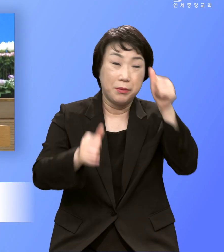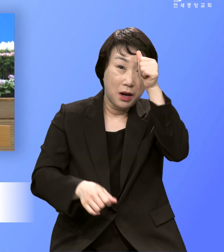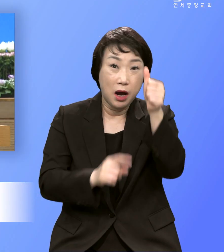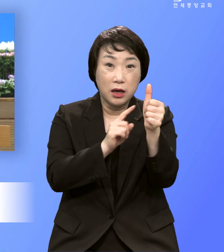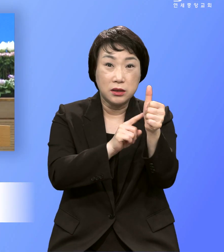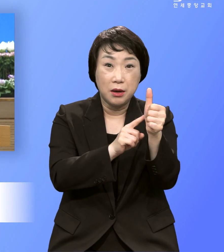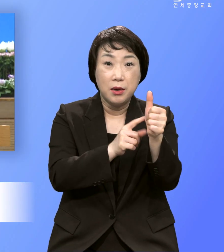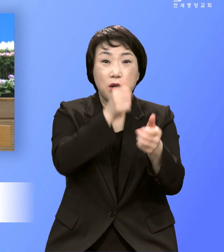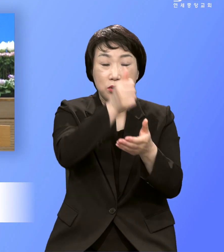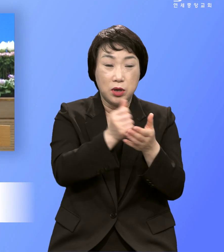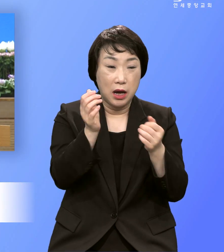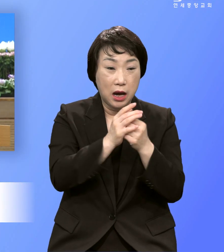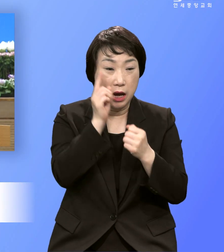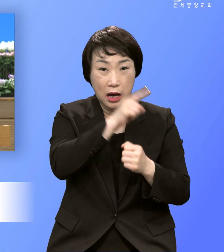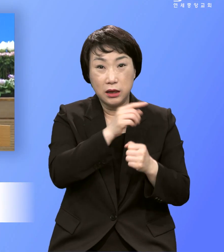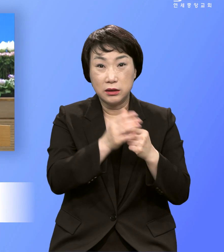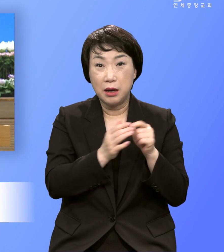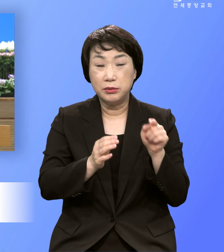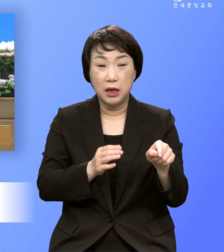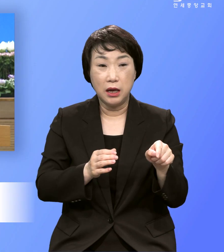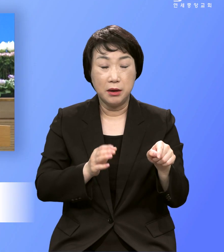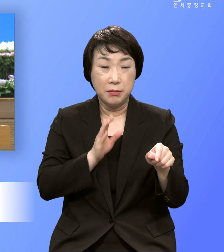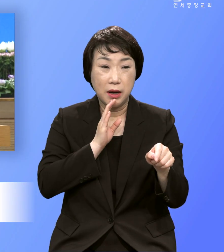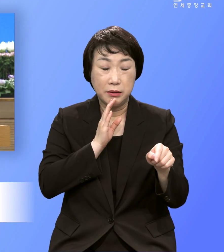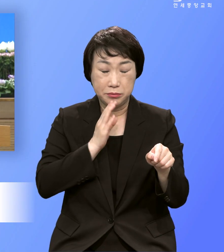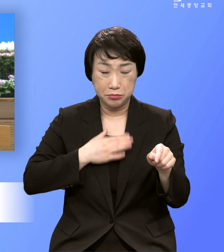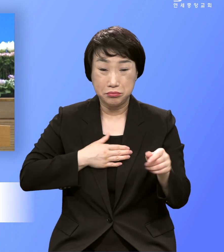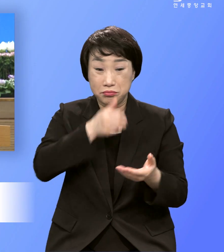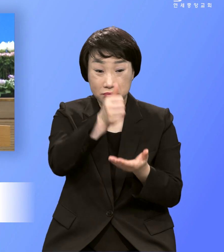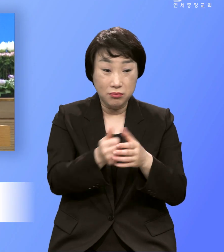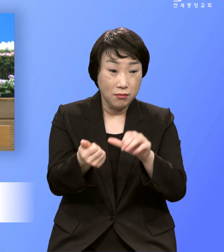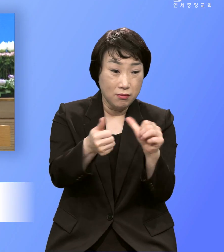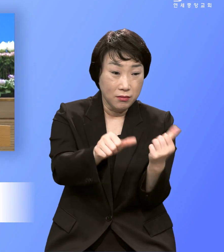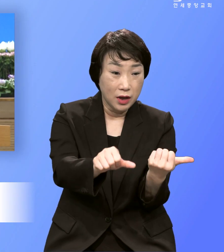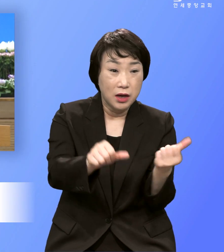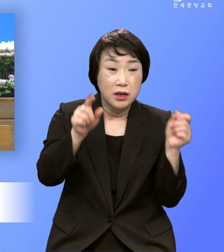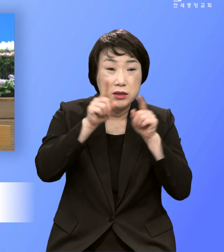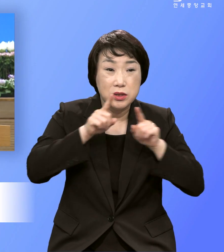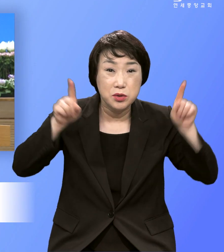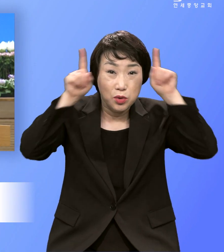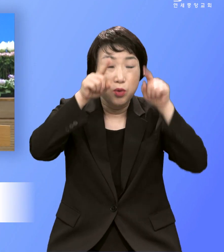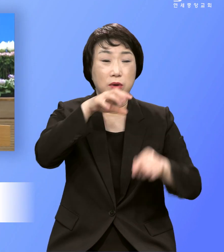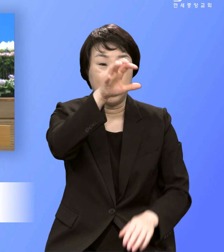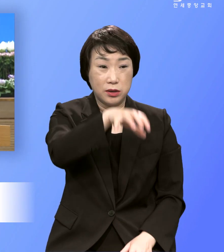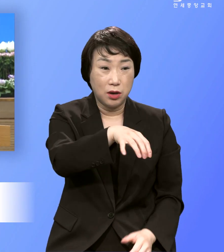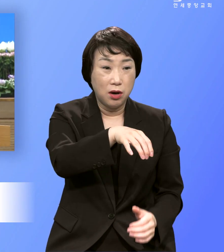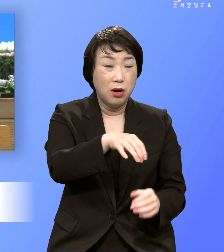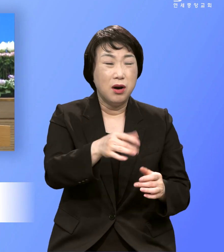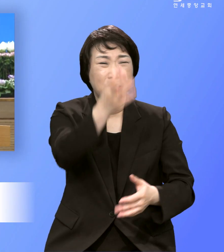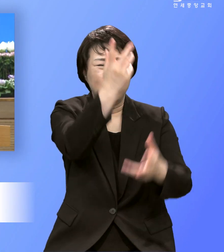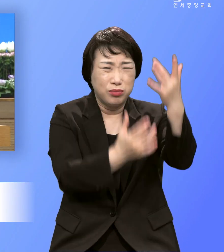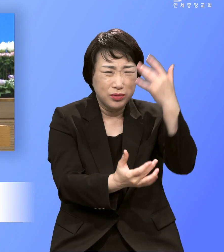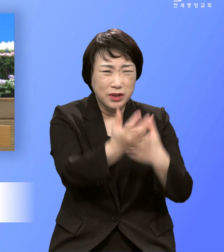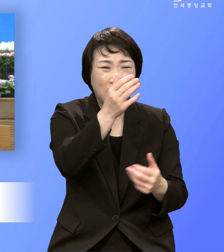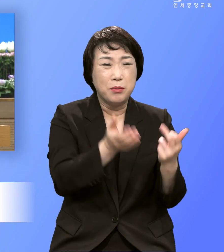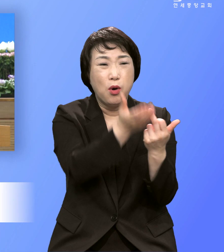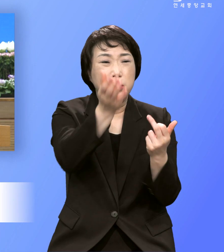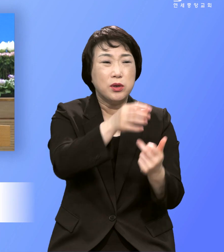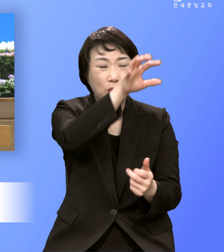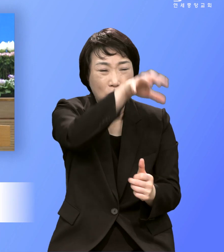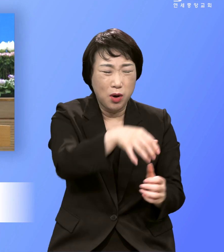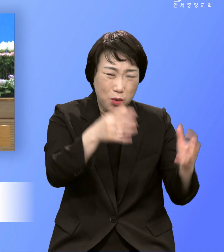아담의 죄악으로 말미암아 네가 죄와 사망과 참혹한 지옥에 타는